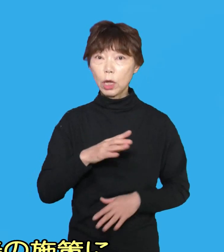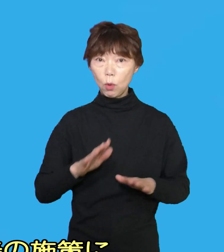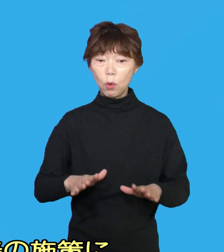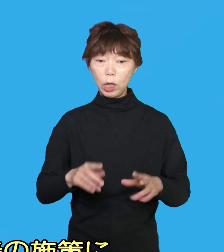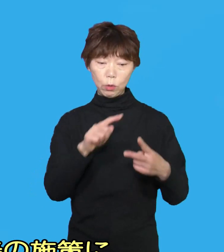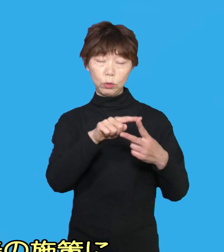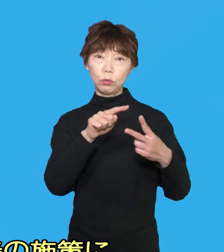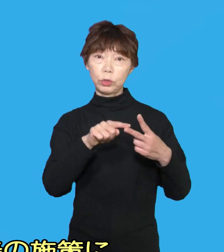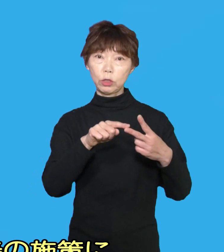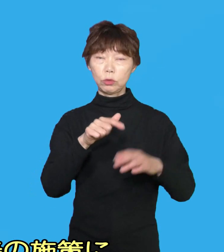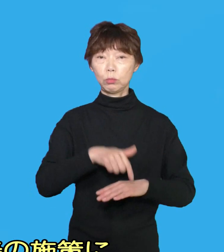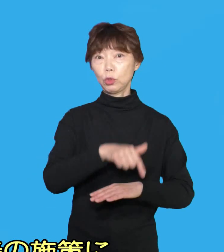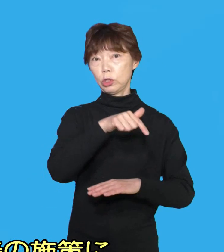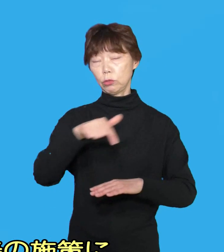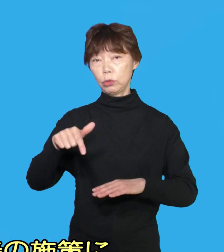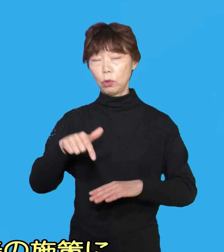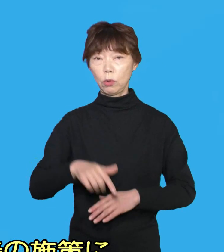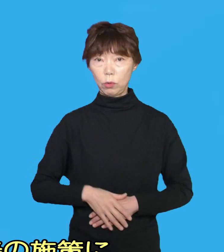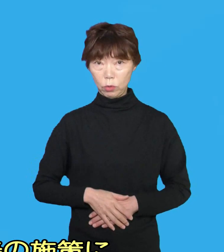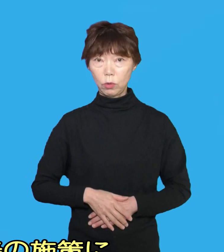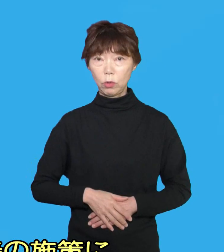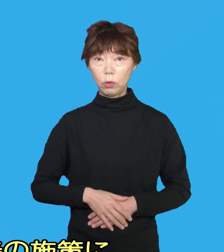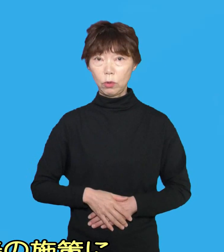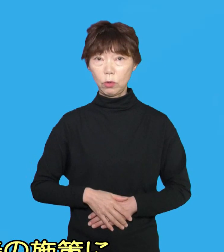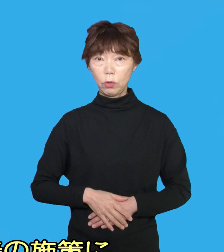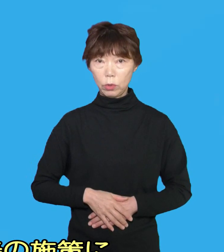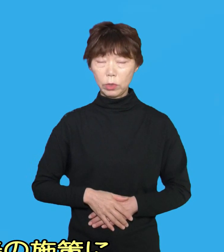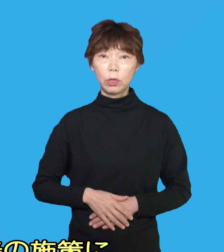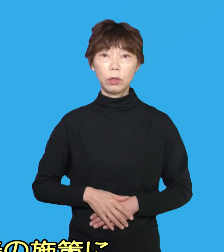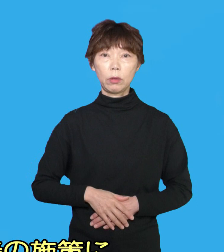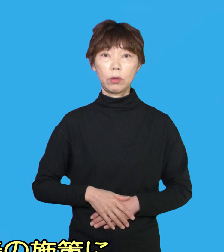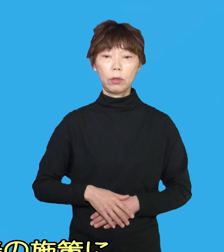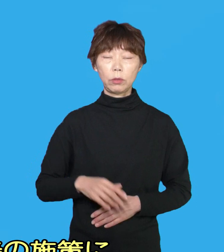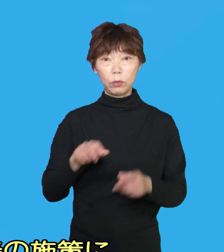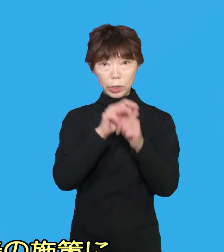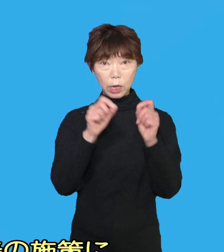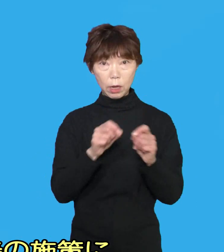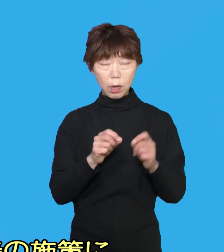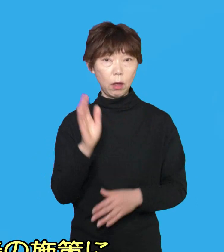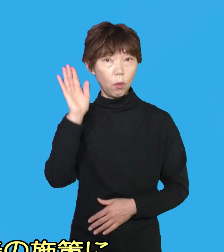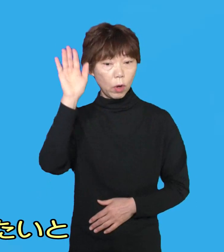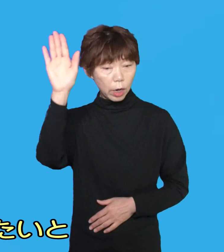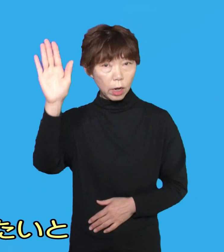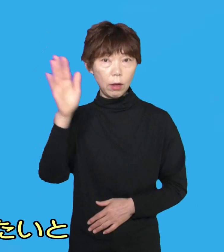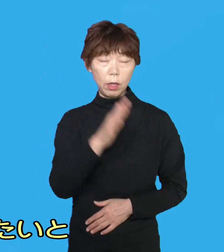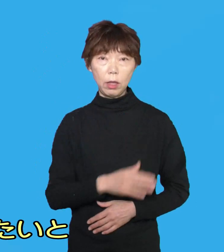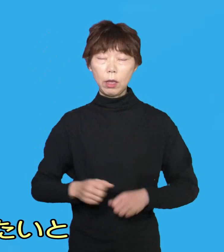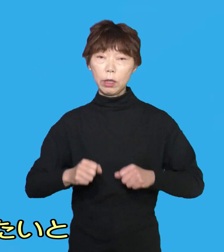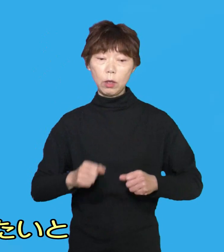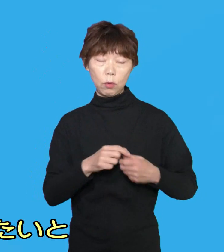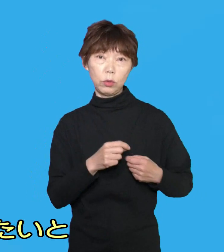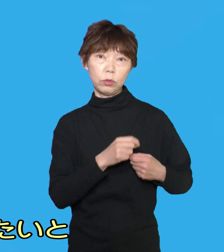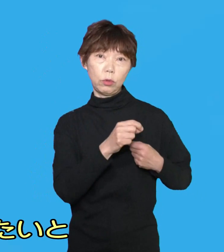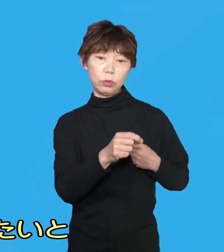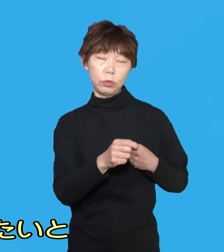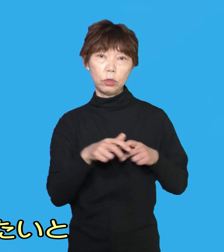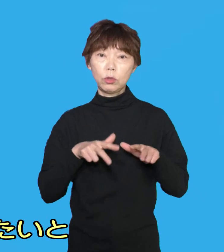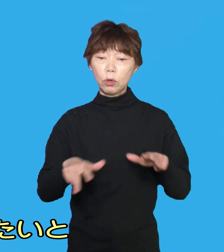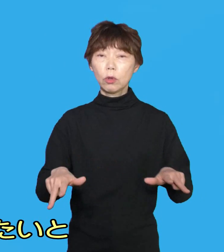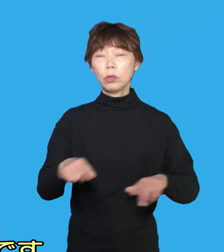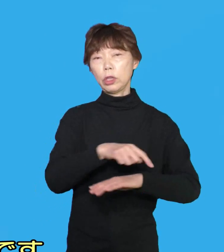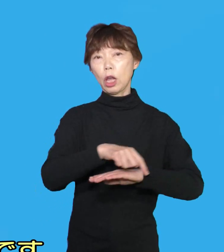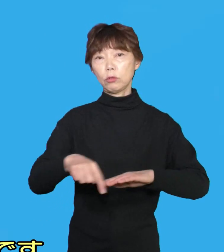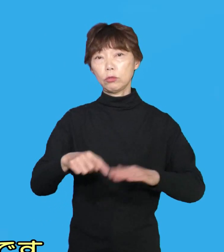トを通じて、その成果をこれからの健康長寿の政策に反映していきたいと考えております